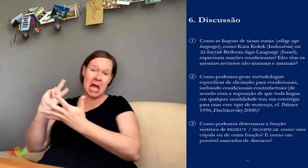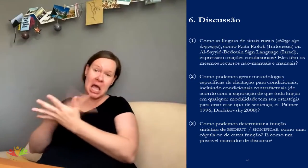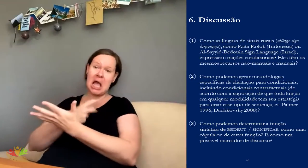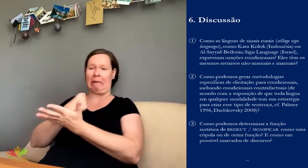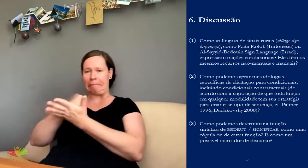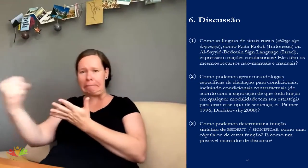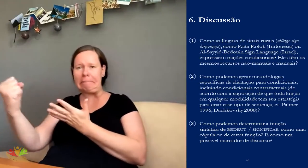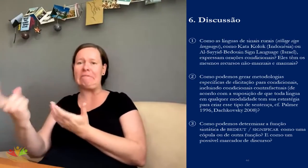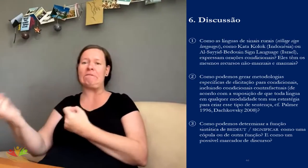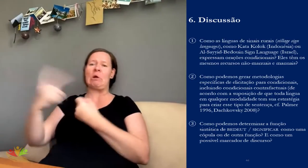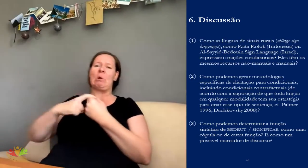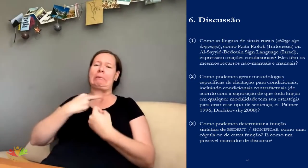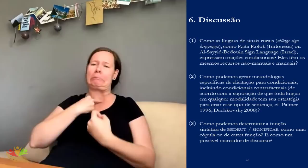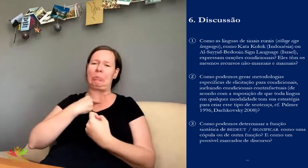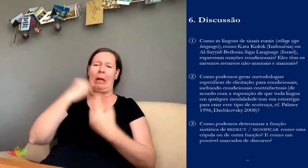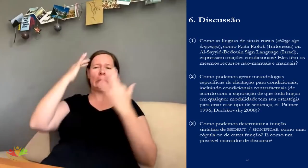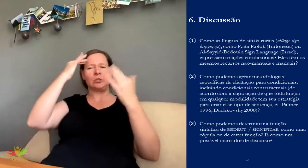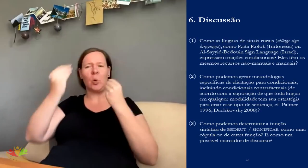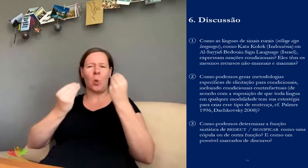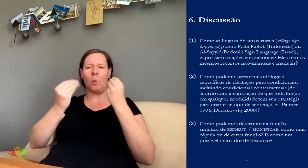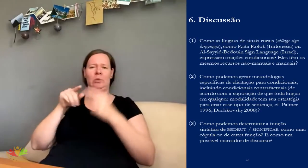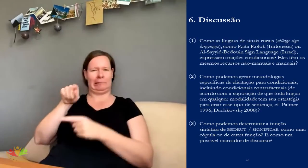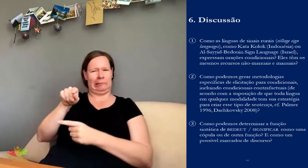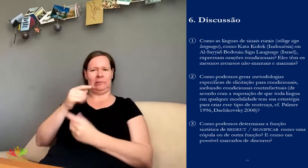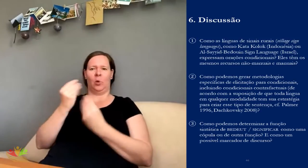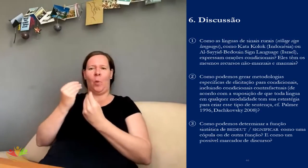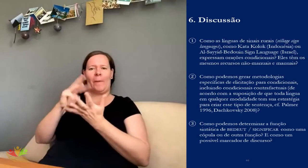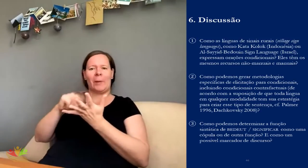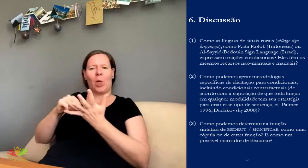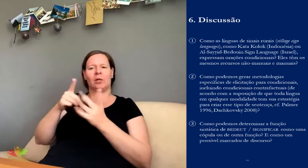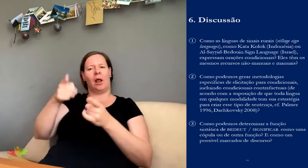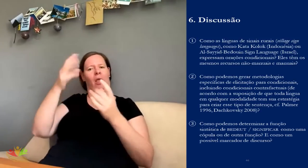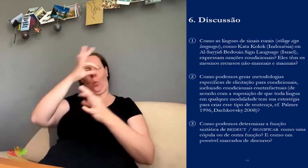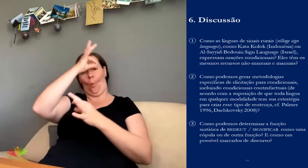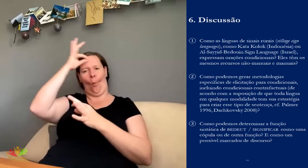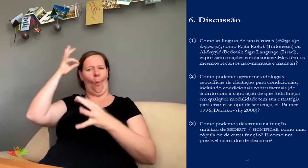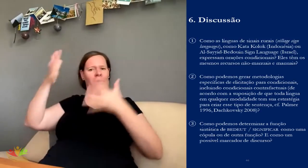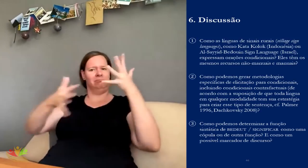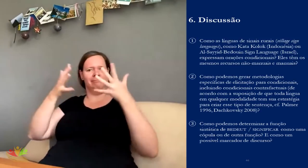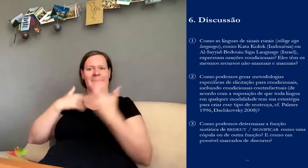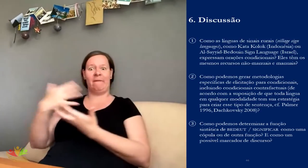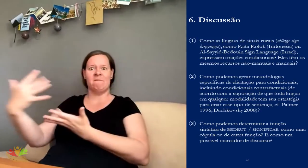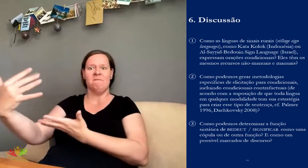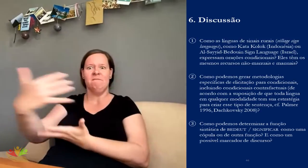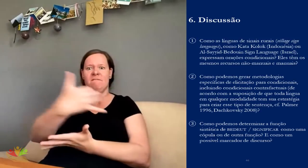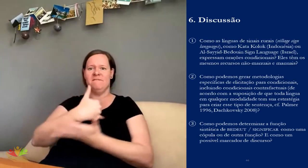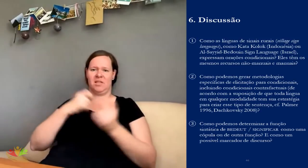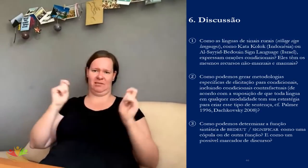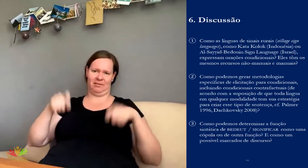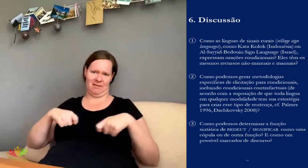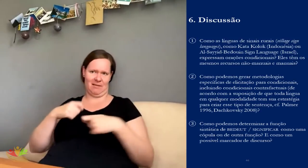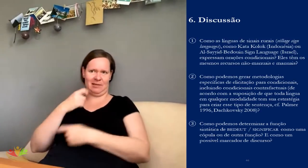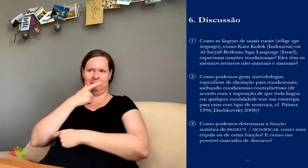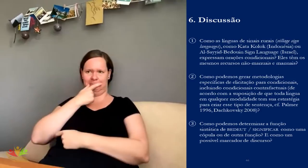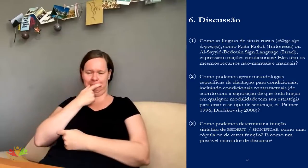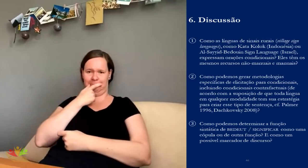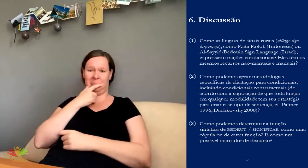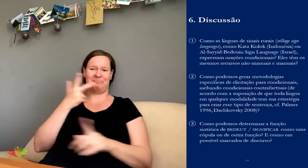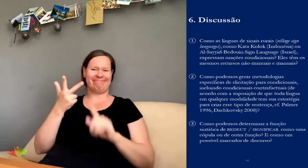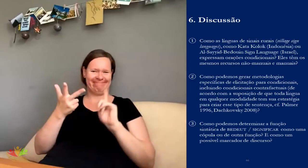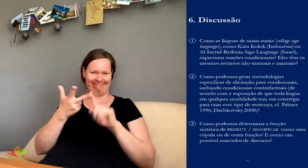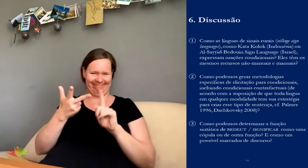perto desse ideal da língua natural. E que, de uma forma